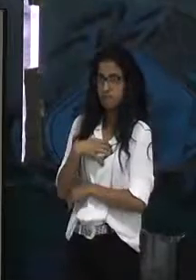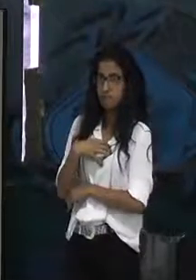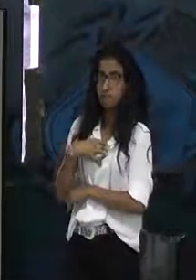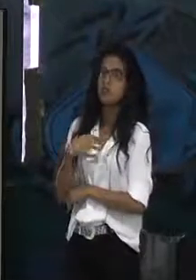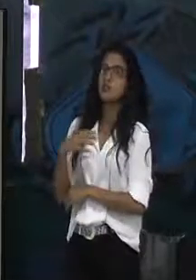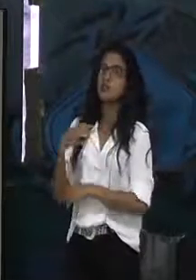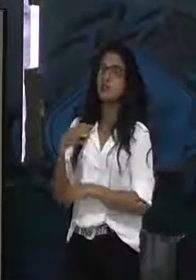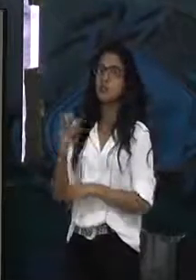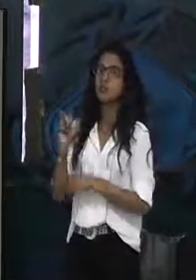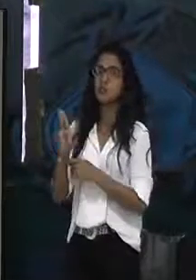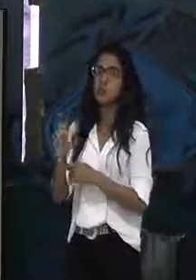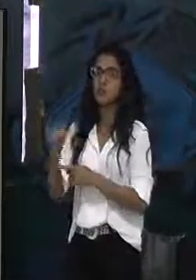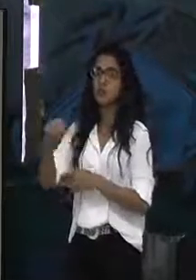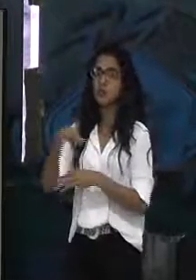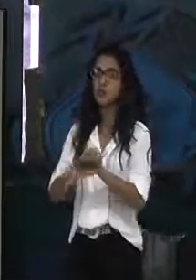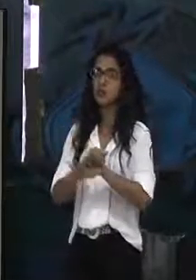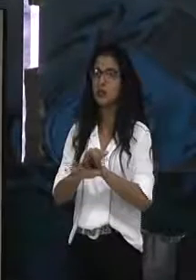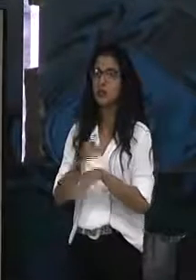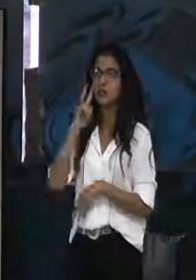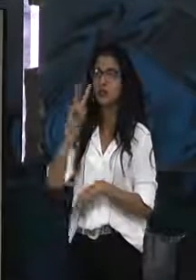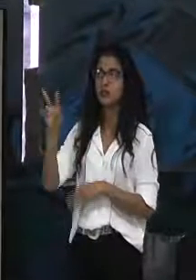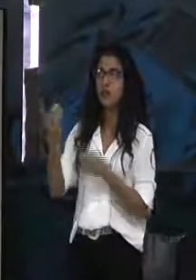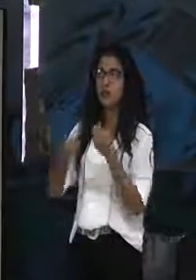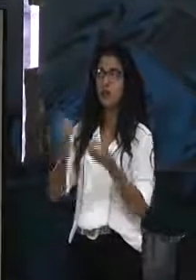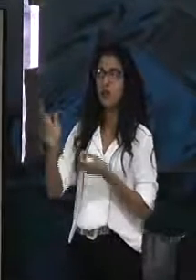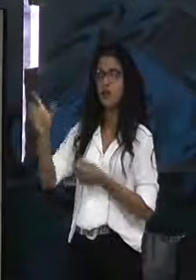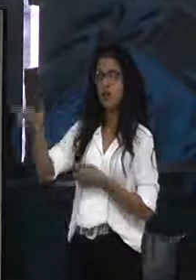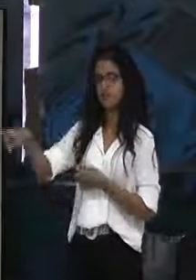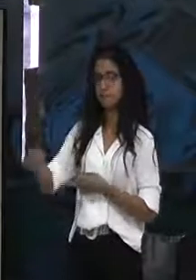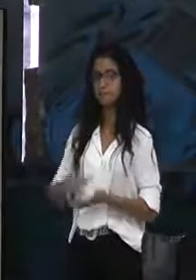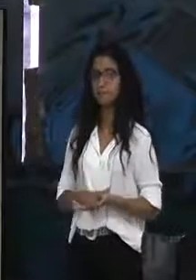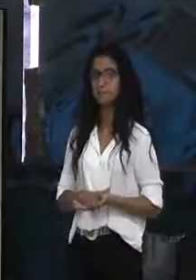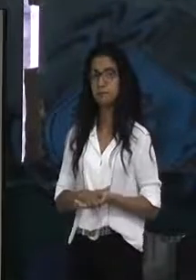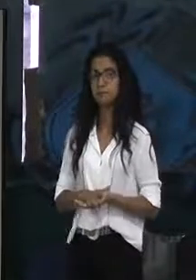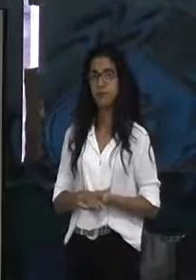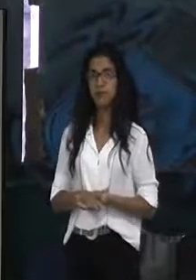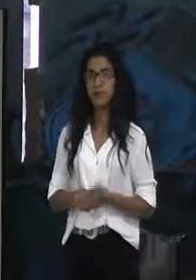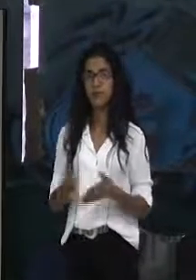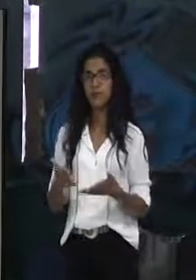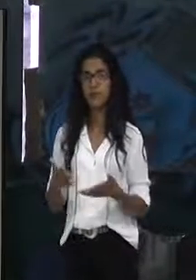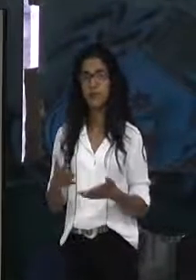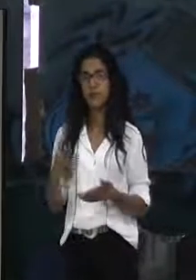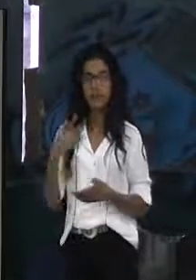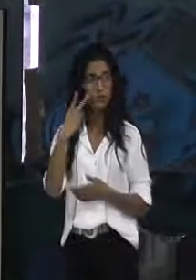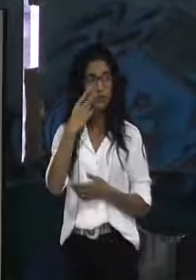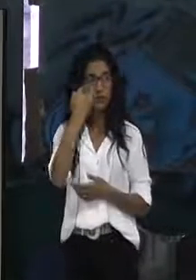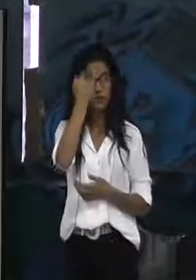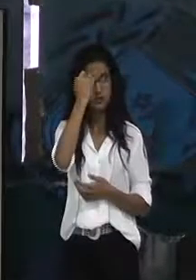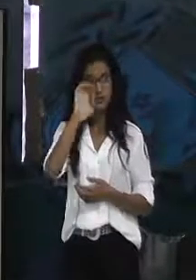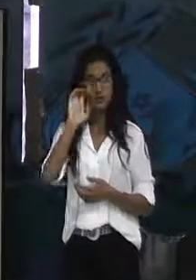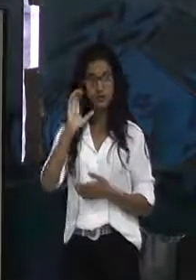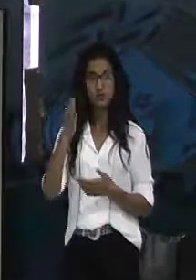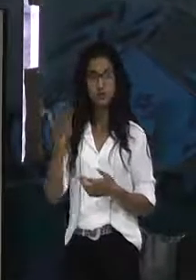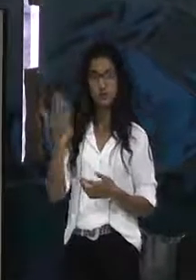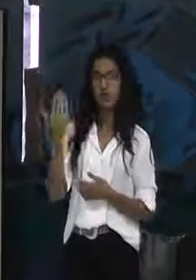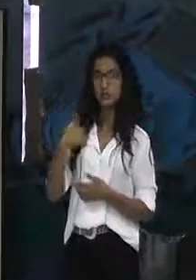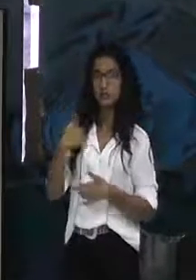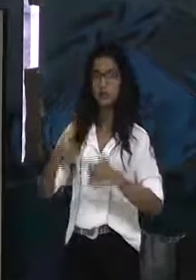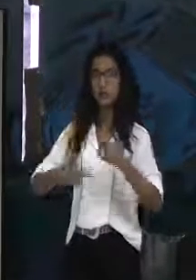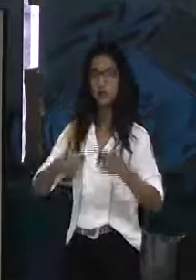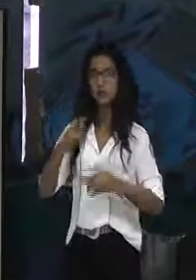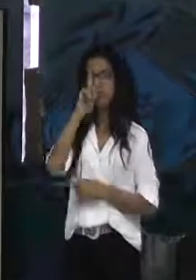no Saracubixão. Nós gostaríamos de dizer, vereador Ivo, nós funcionários do Hospital Geral Luiziana Filho,